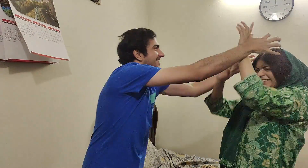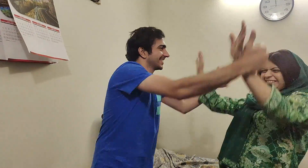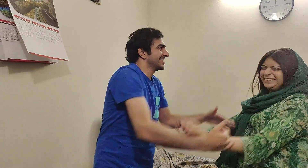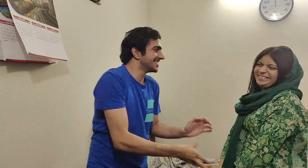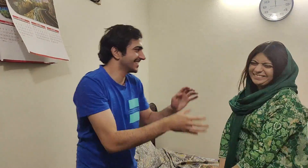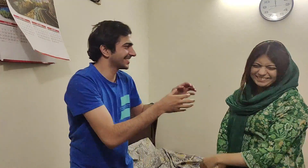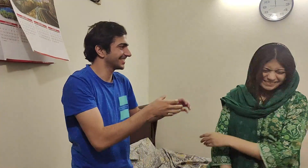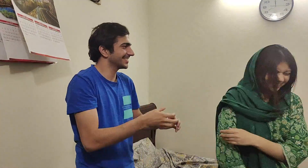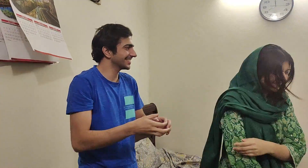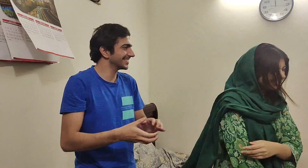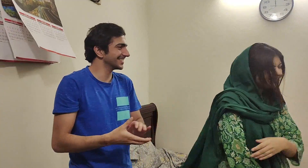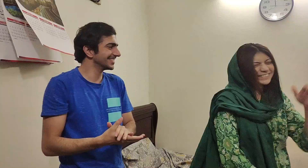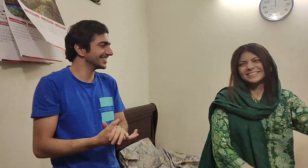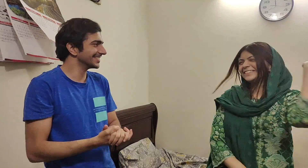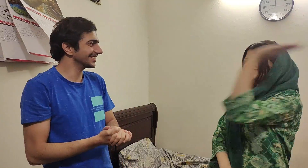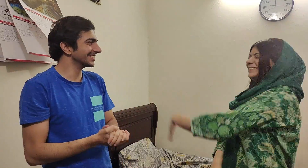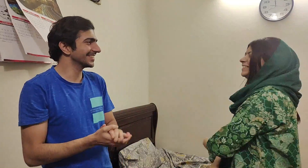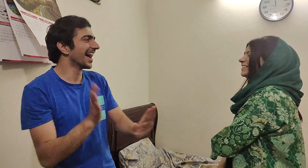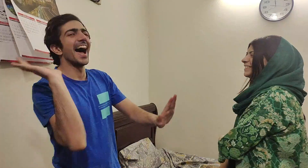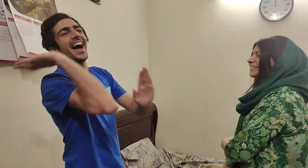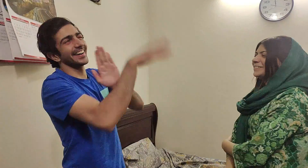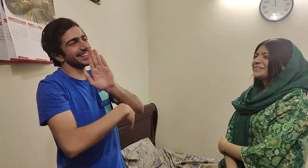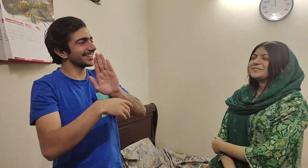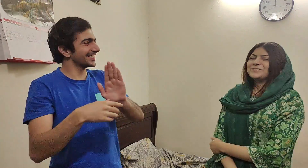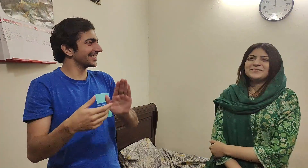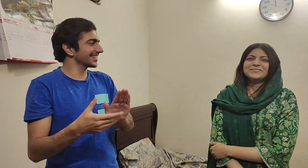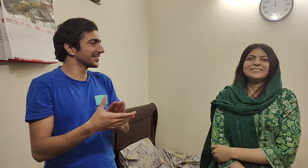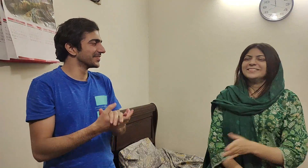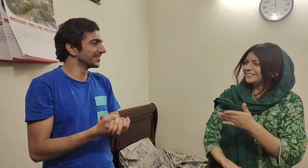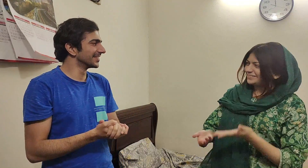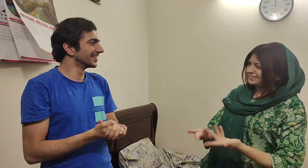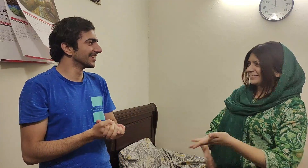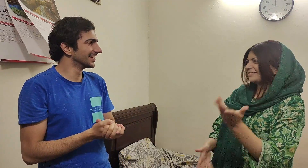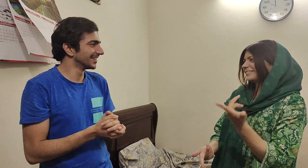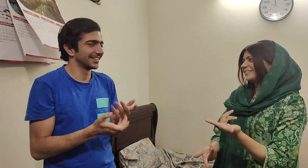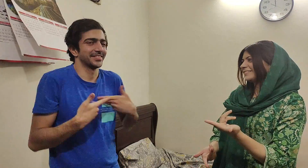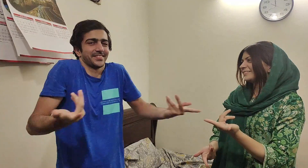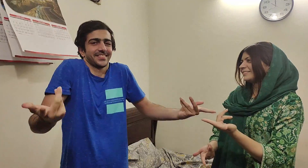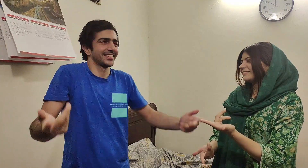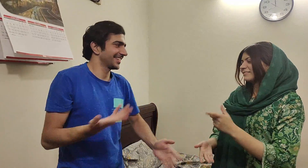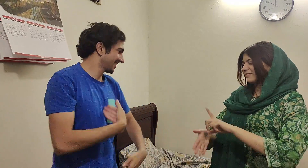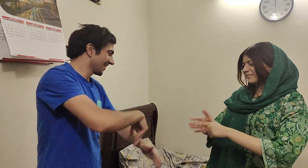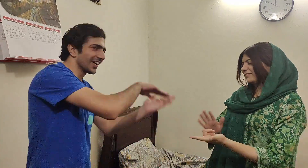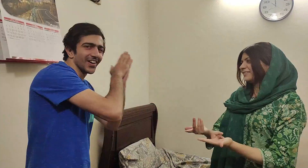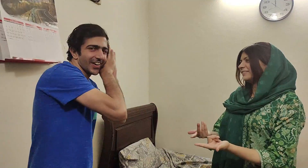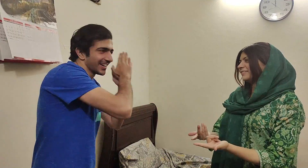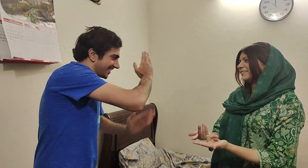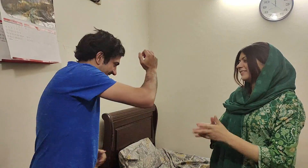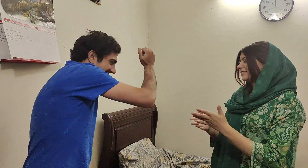जा रही थी, ना करो यार, क्या तुम लगे हुए हो। चलो मैं क्यों जाऊं, मैं तो सोने लगा